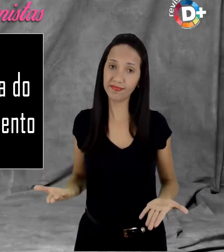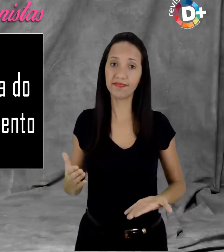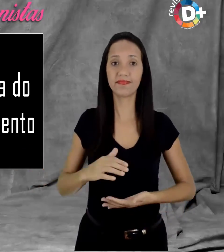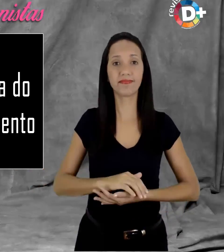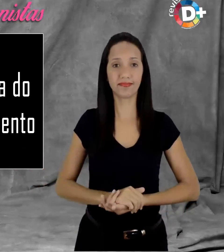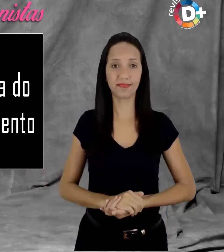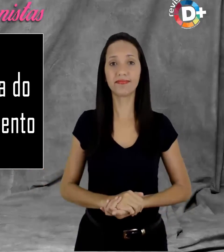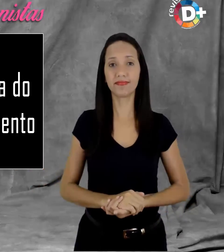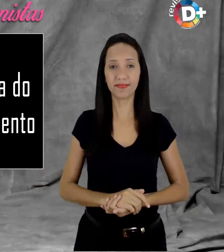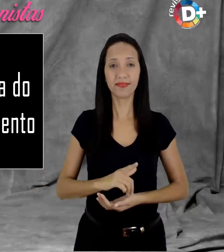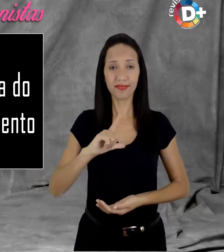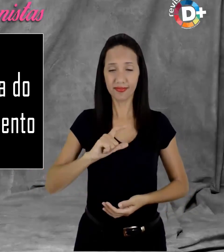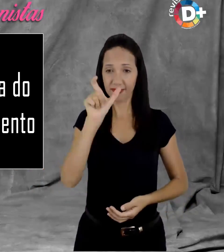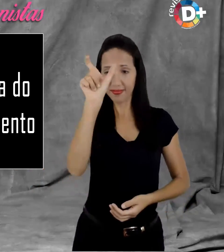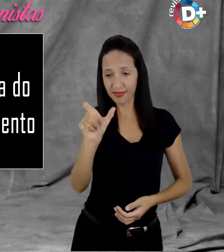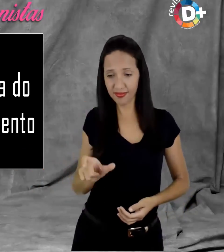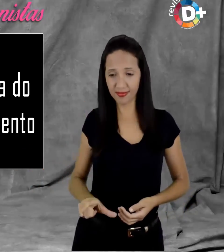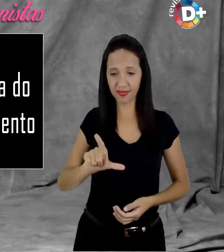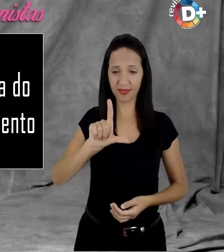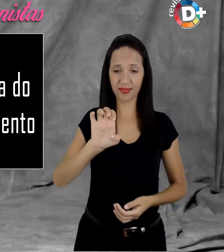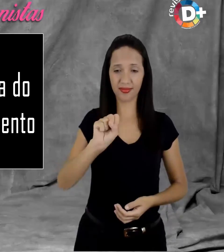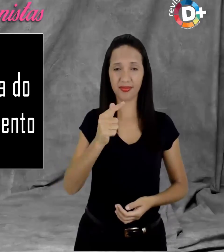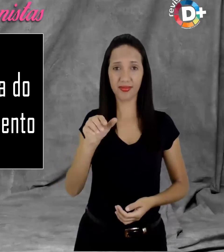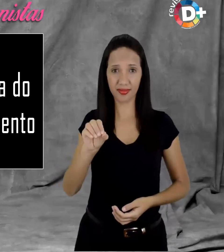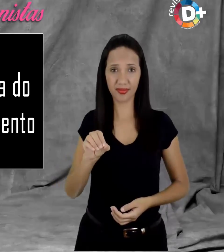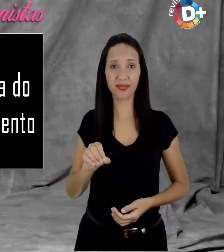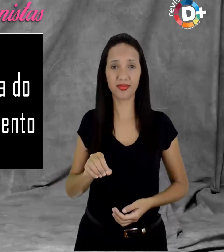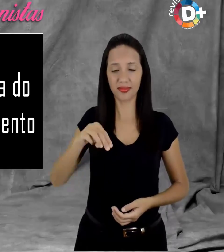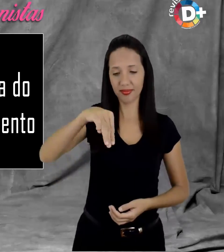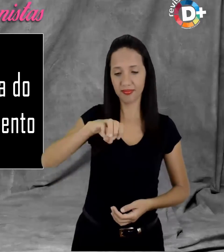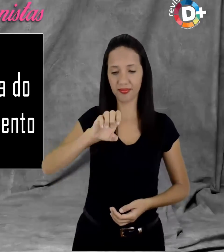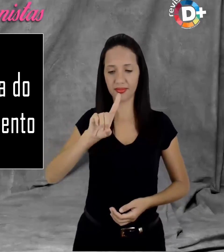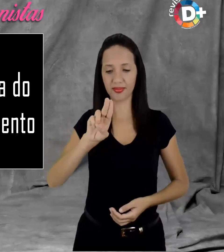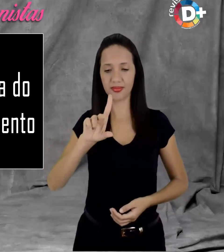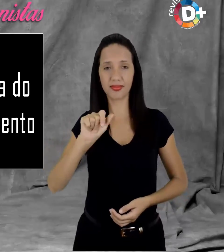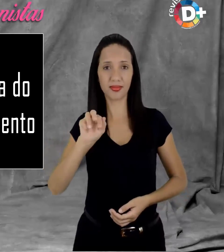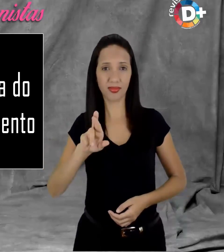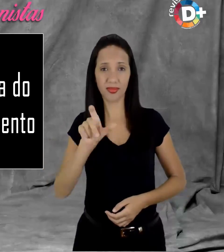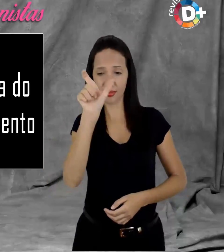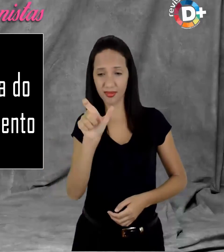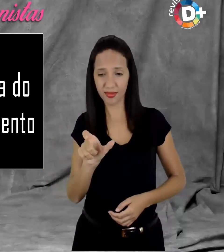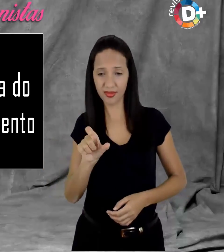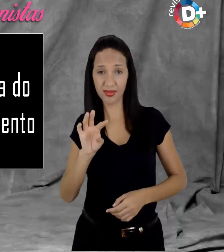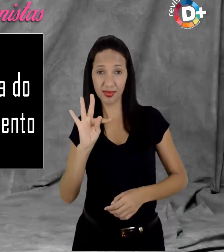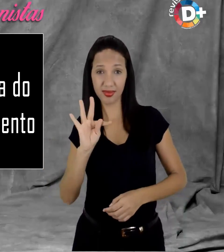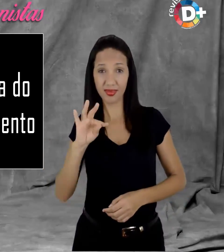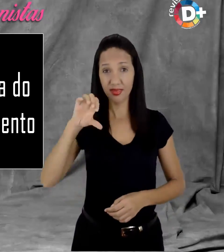lado. Eu tive uma lesão medular T9, o que significa paralisia